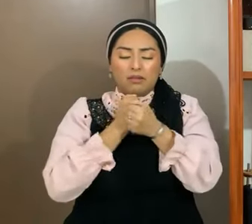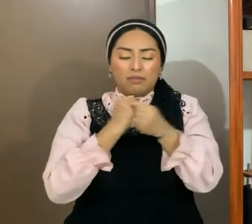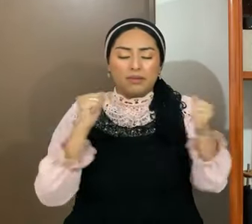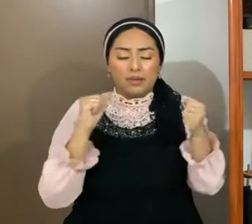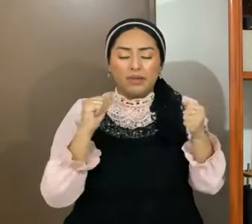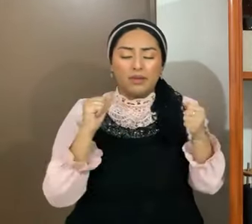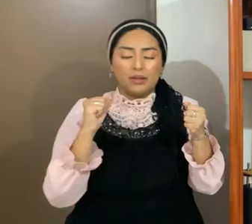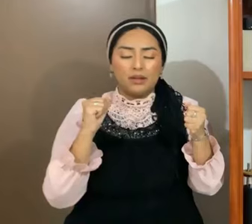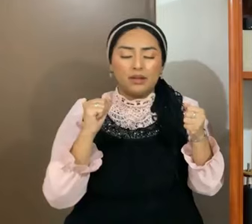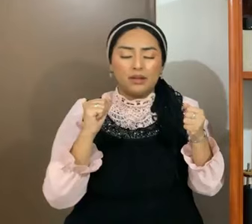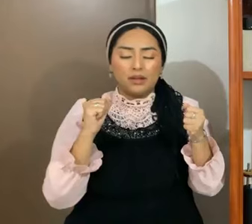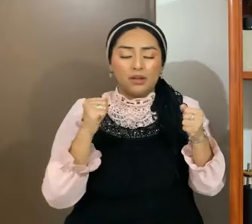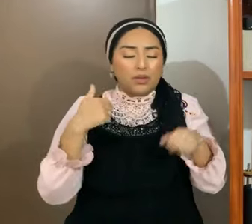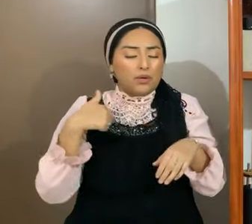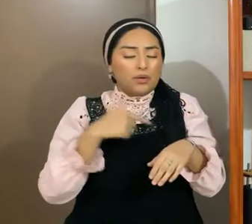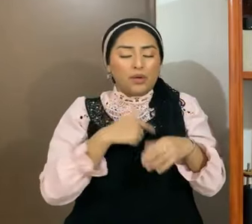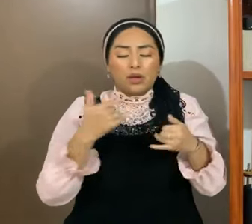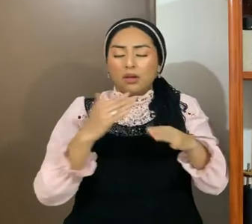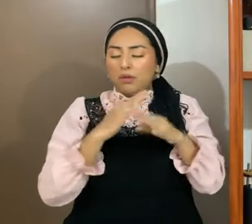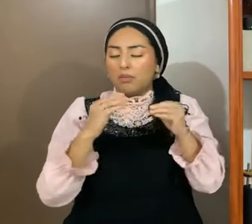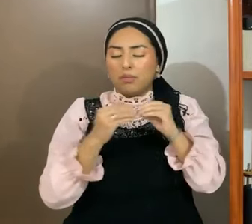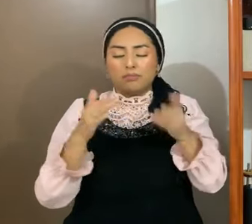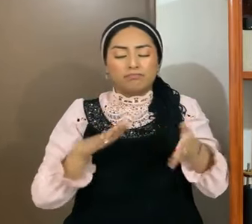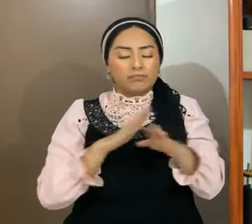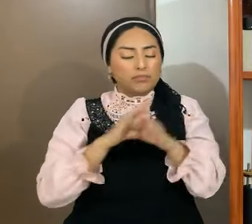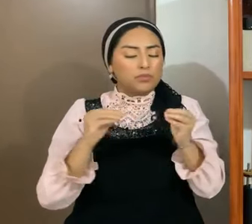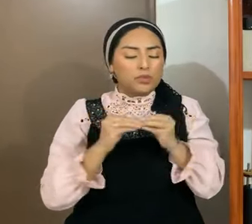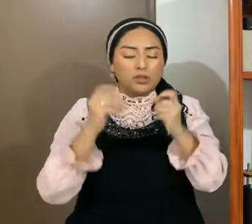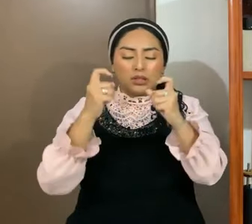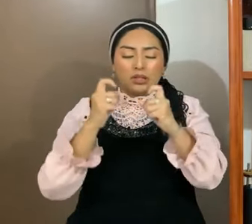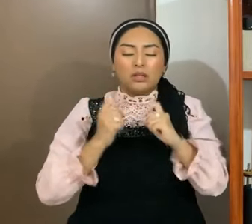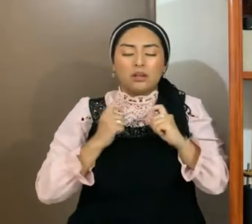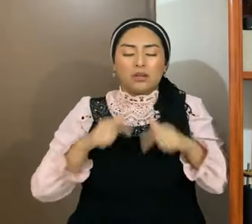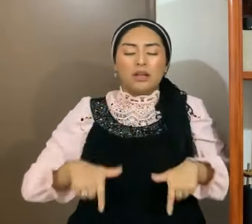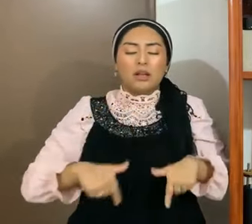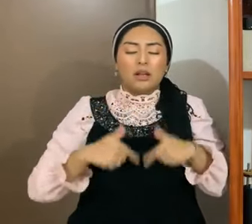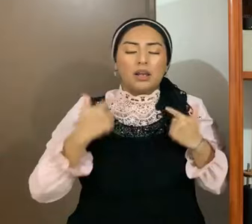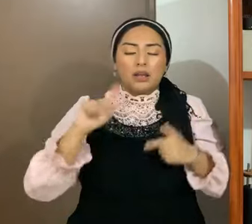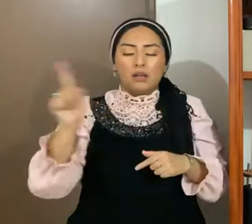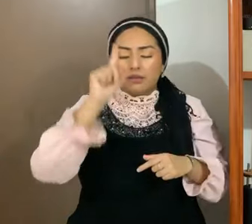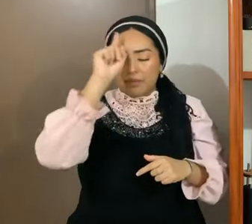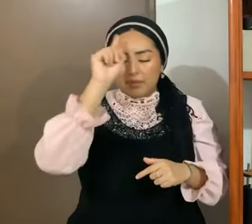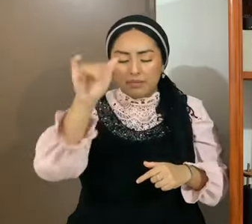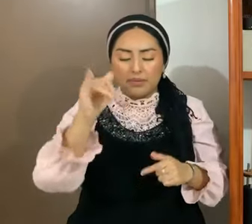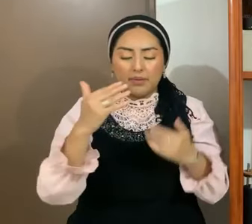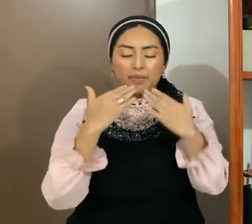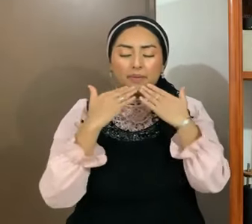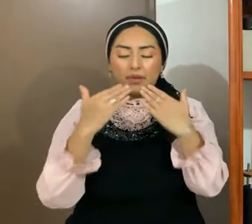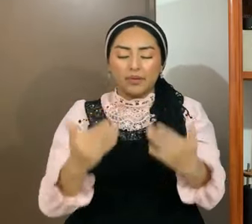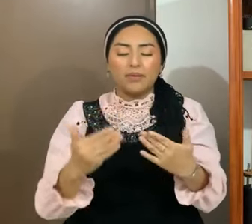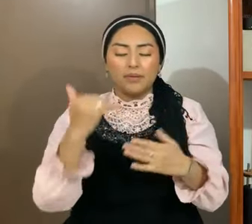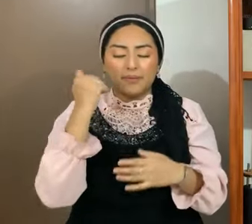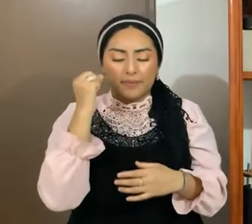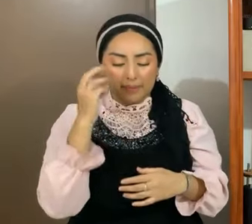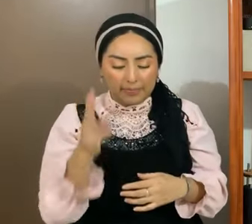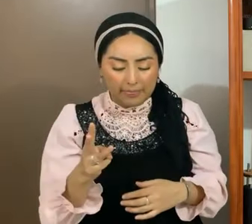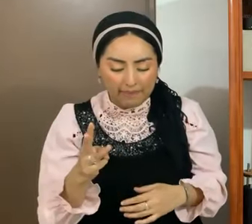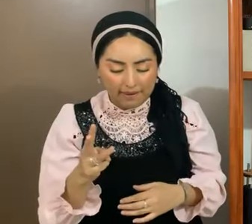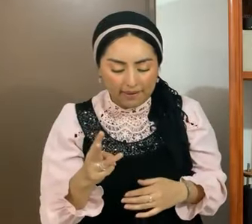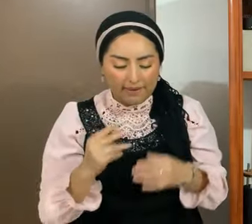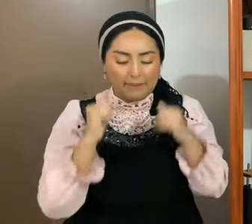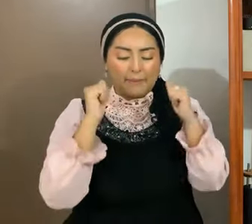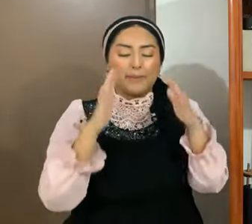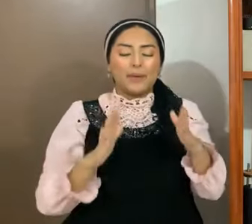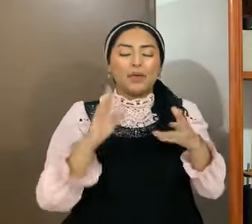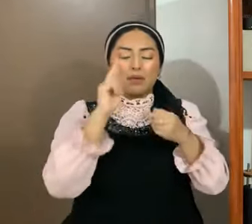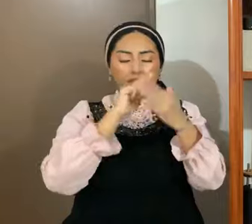del castigo, sino de la muerte eterna. Y nos has dado vida eterna y vida en abundancia, toda Rabá Yahshua HaMashiach. Abba, te